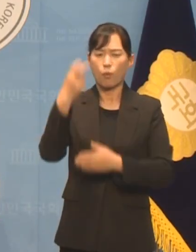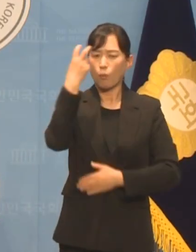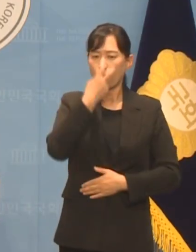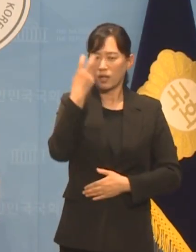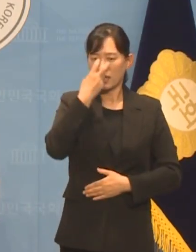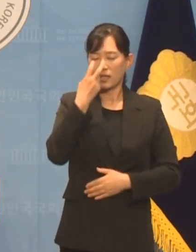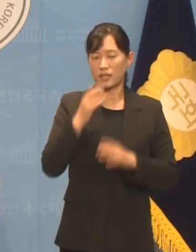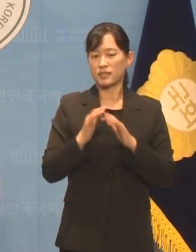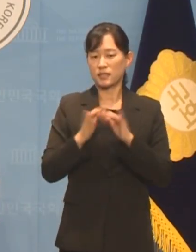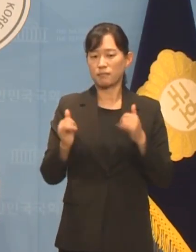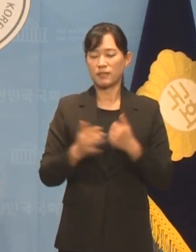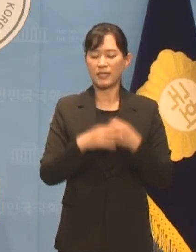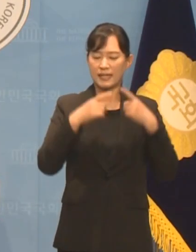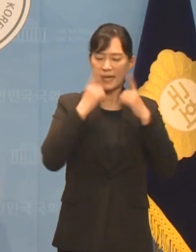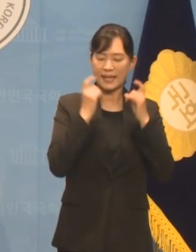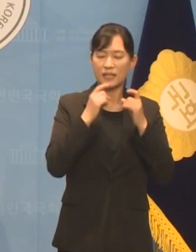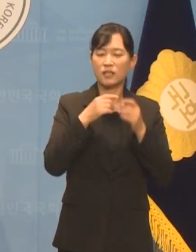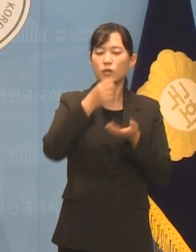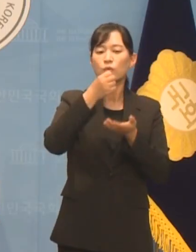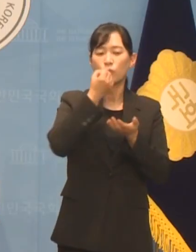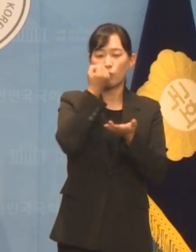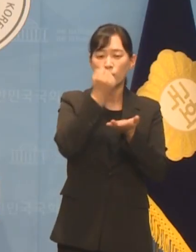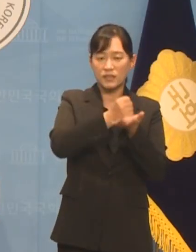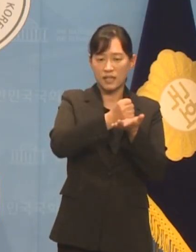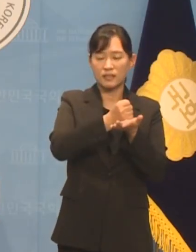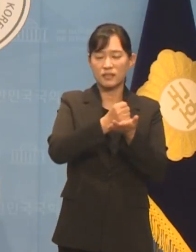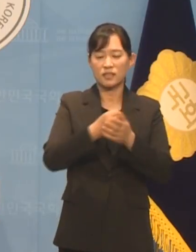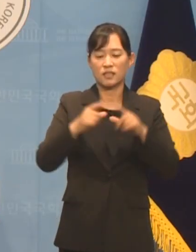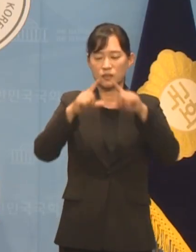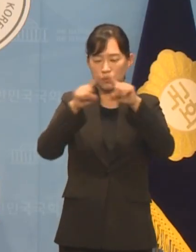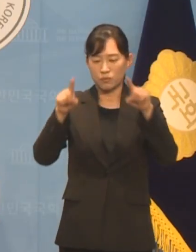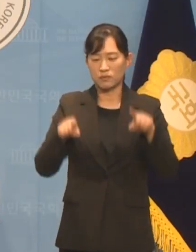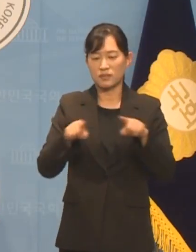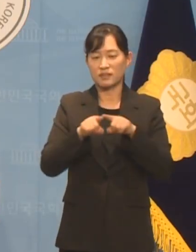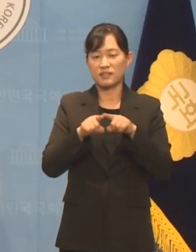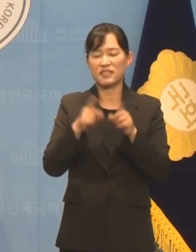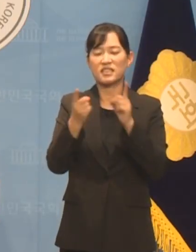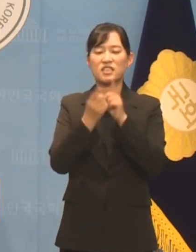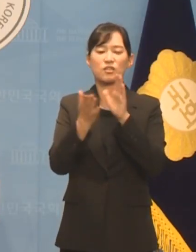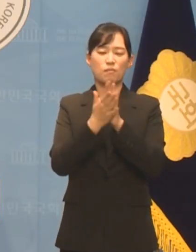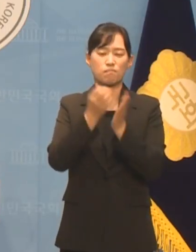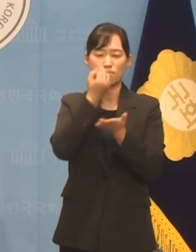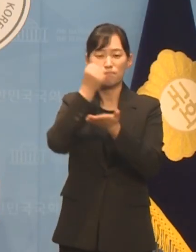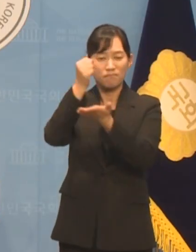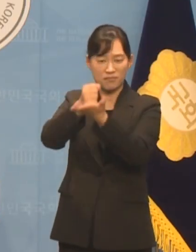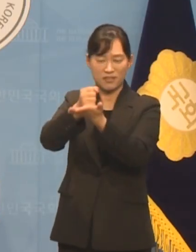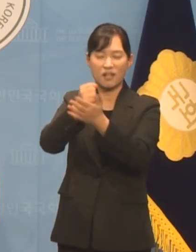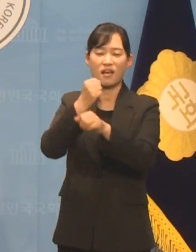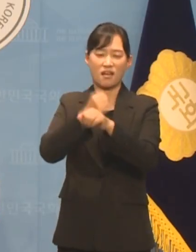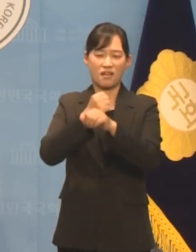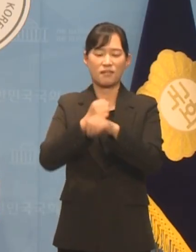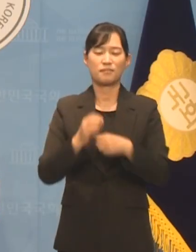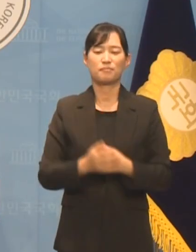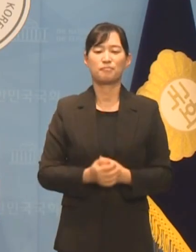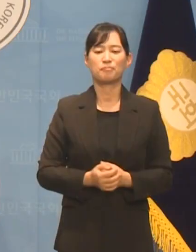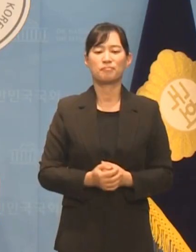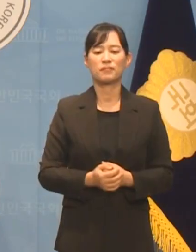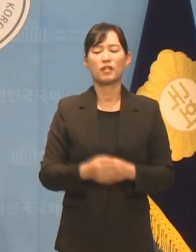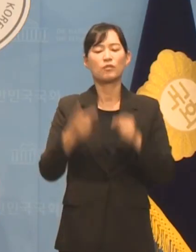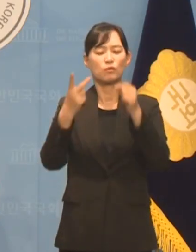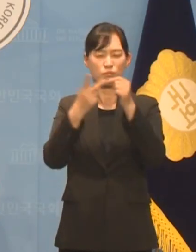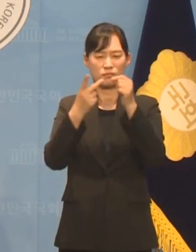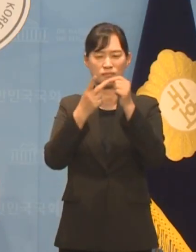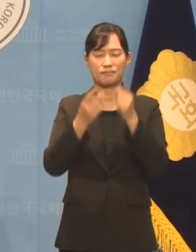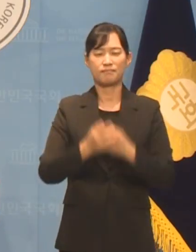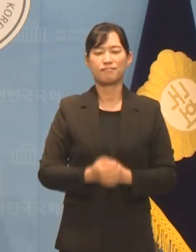사전투표관리관에 개인 도장을 투표용지에 직접 날인하도록 하라. 두